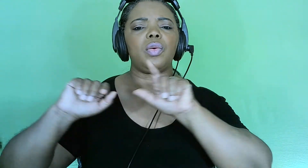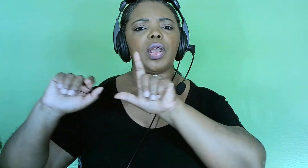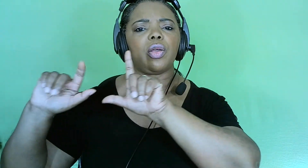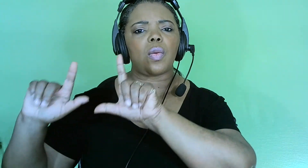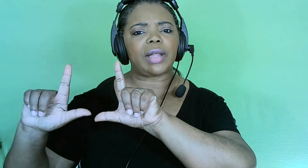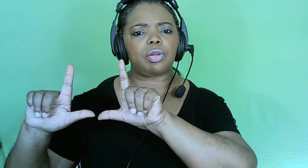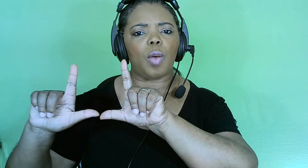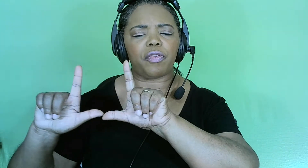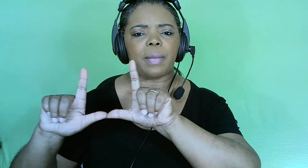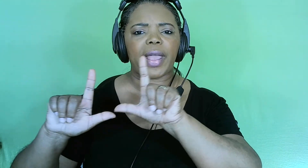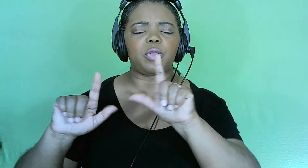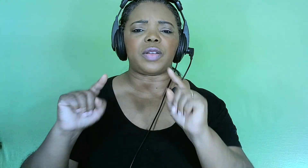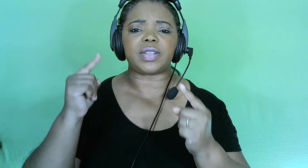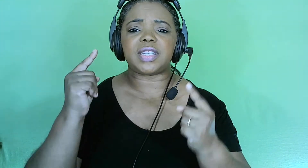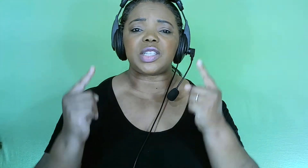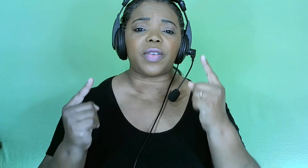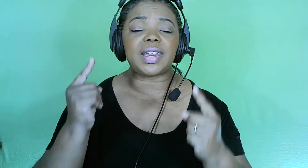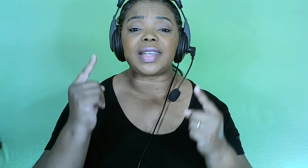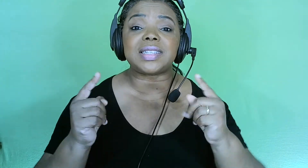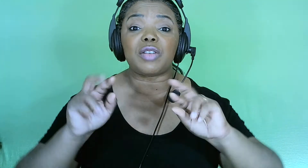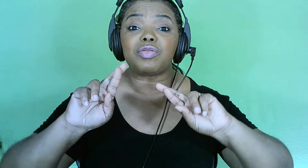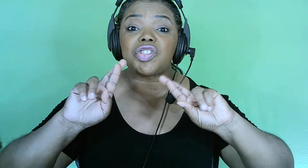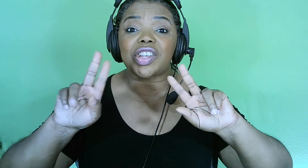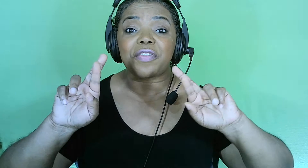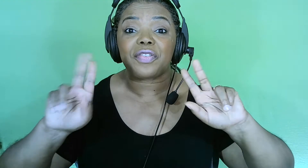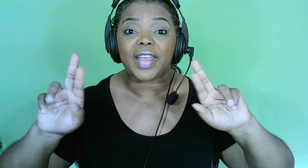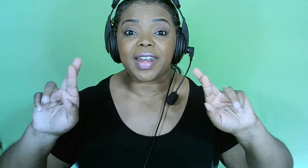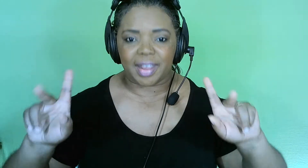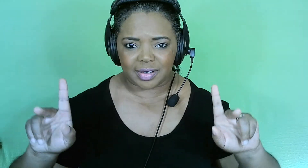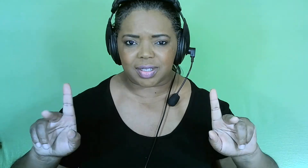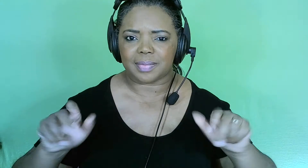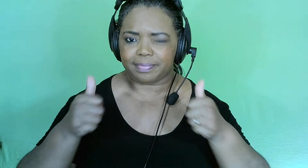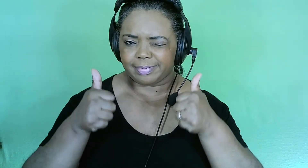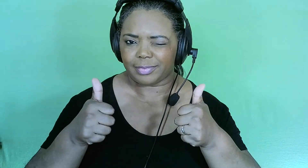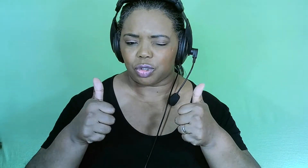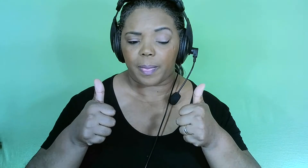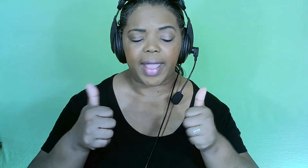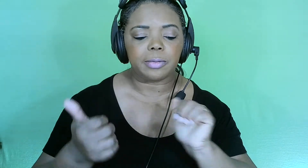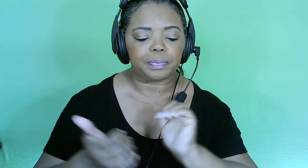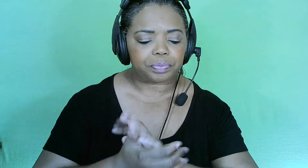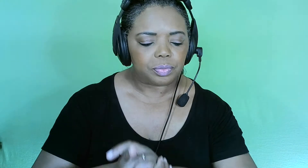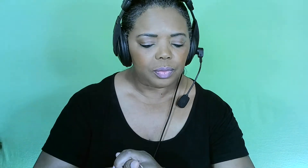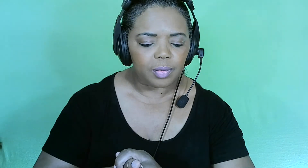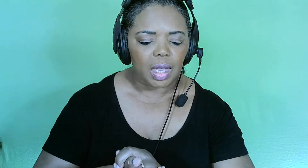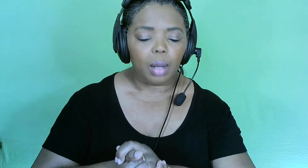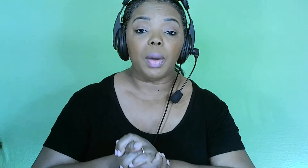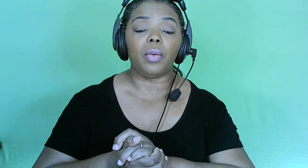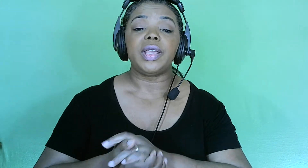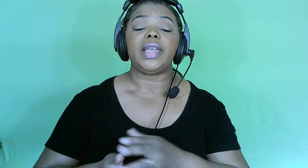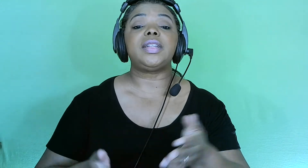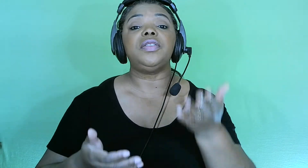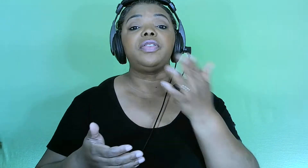e o quadro do alfabeto para vocês verem que são diferentes. Tudo bem? Bom, então